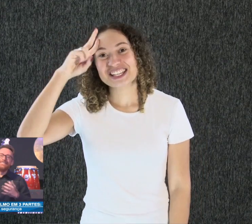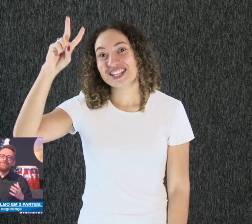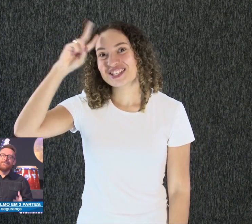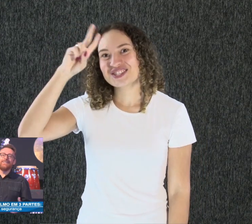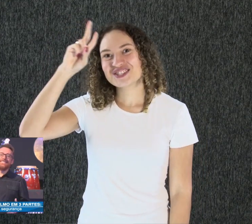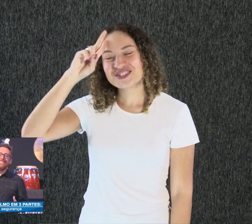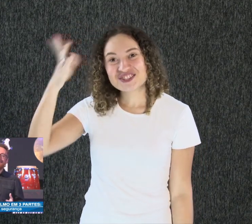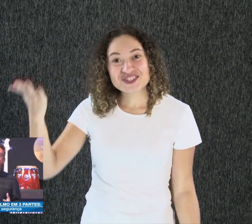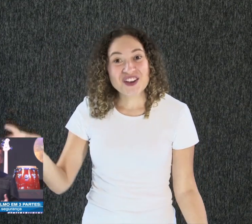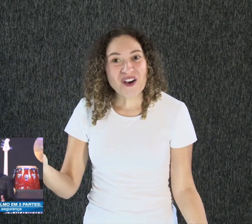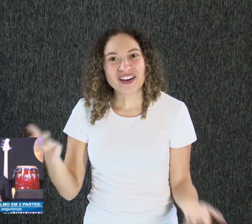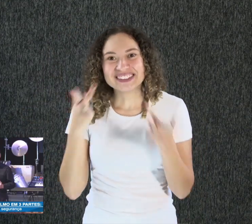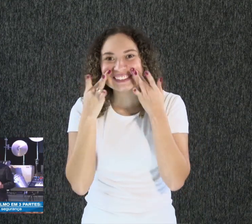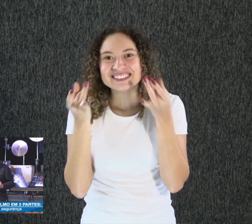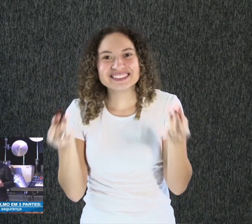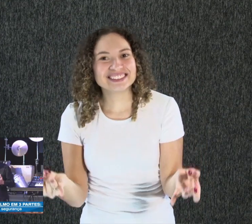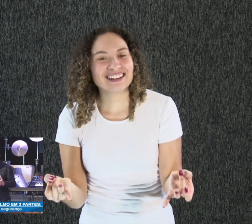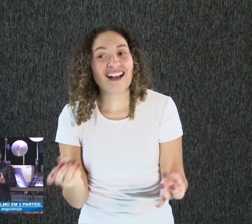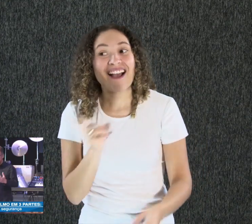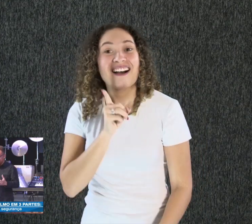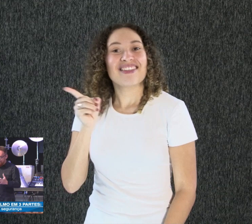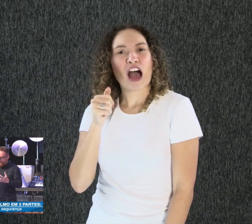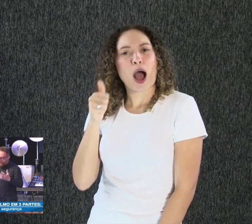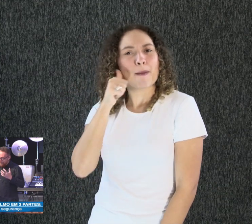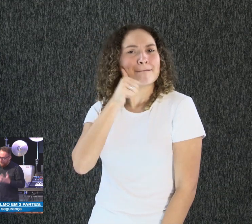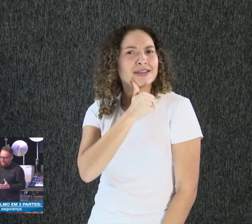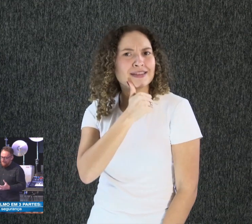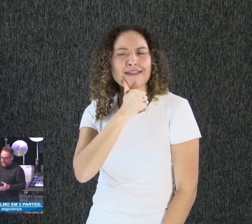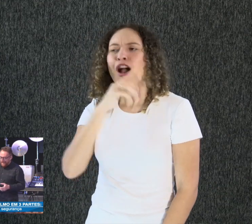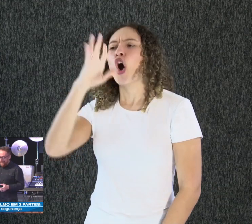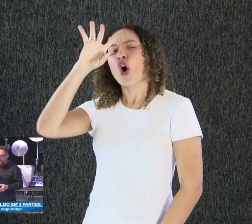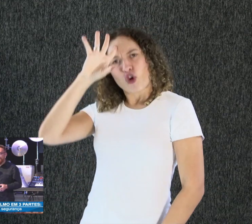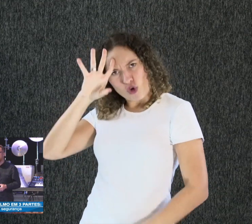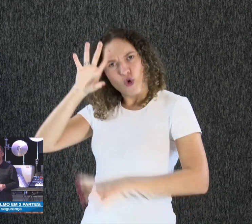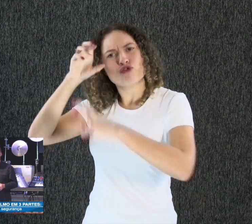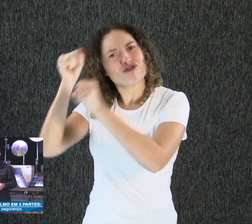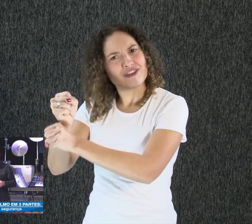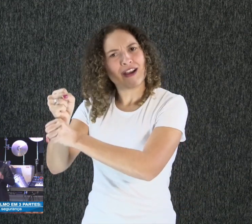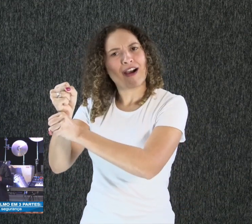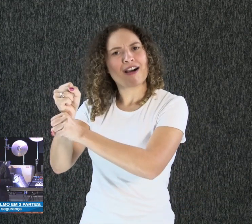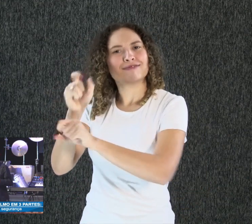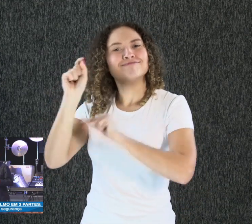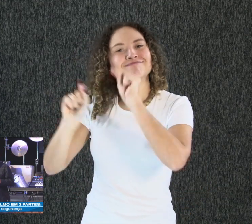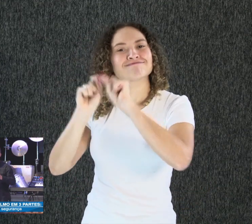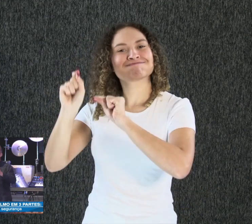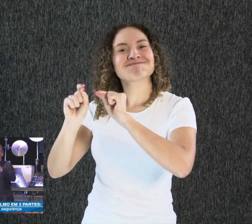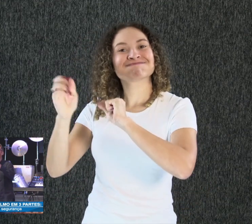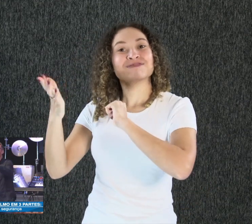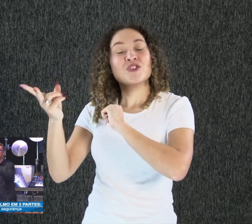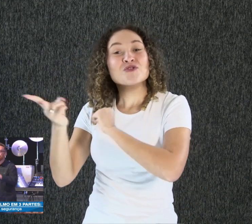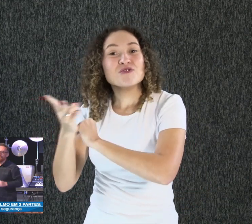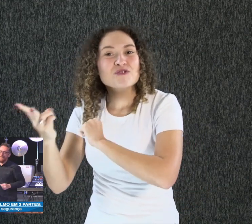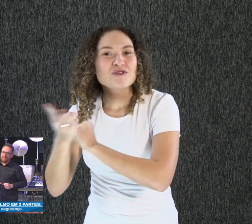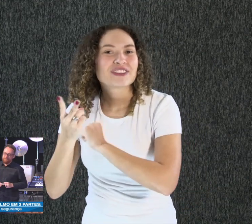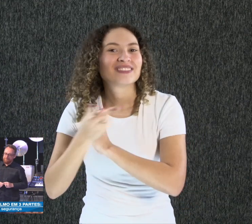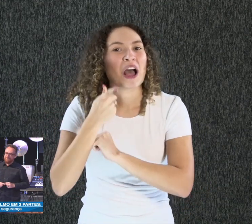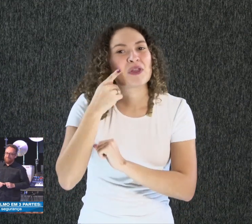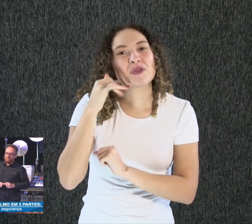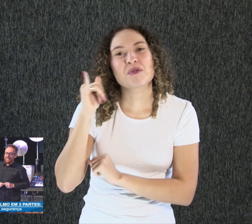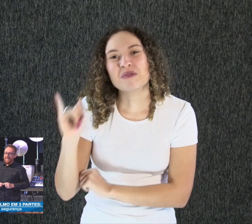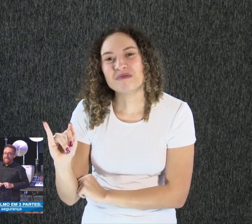Olha que história, gente. Olha que história interessante, maravilhosa. Aquela menina confiava nos cuidados do